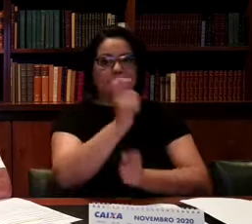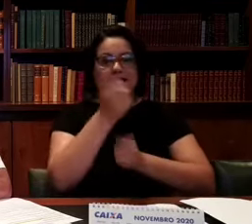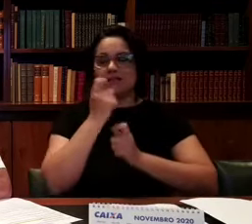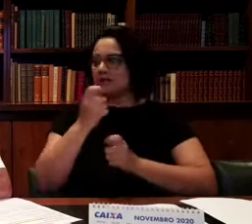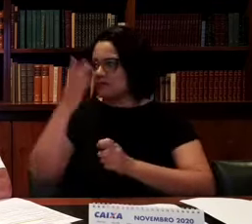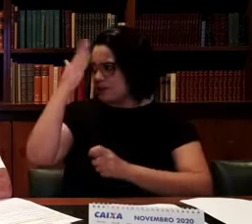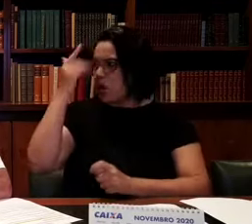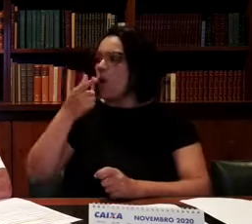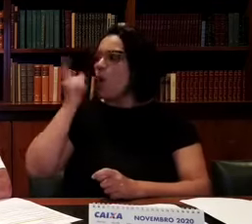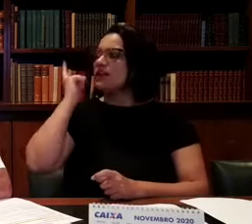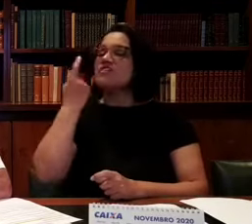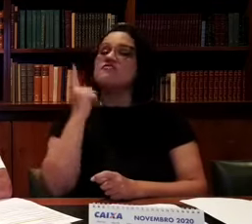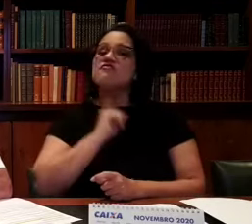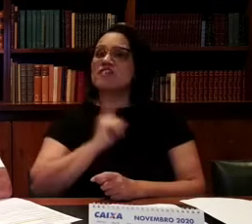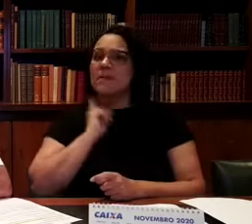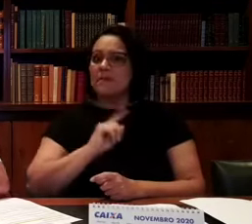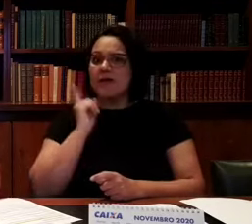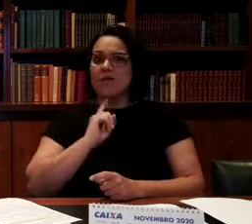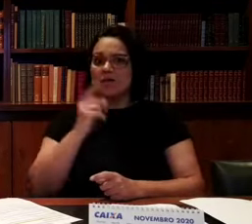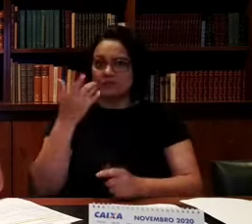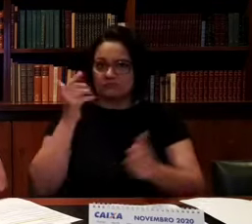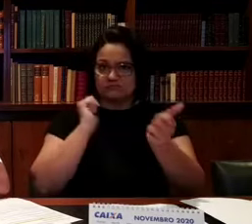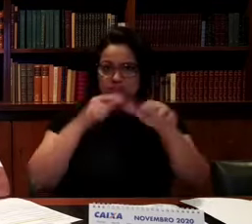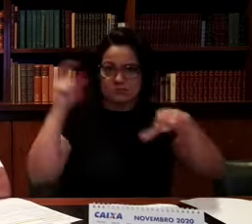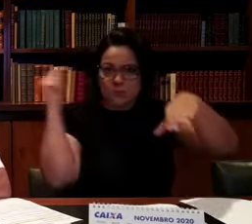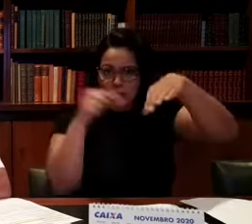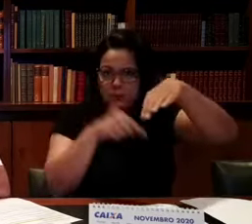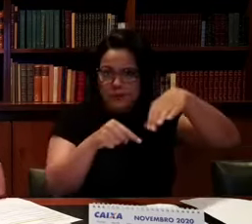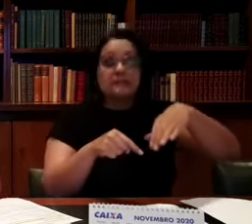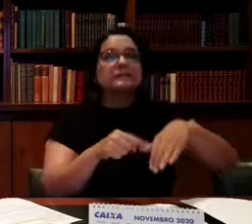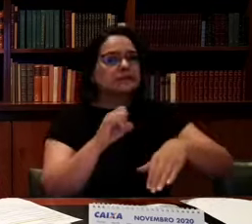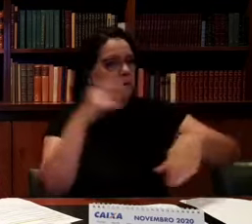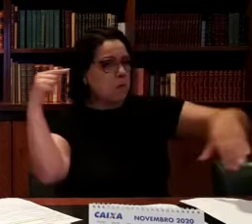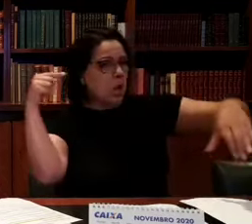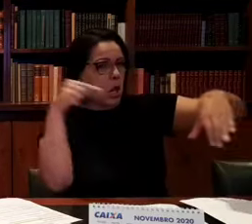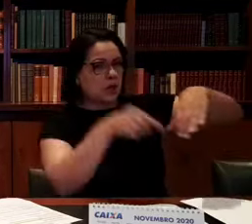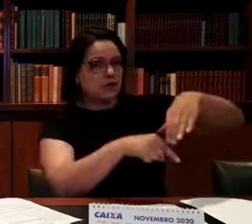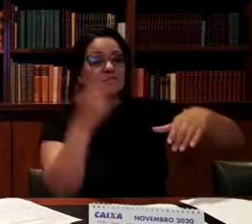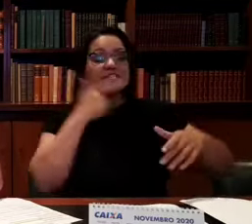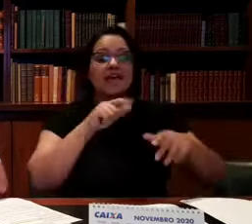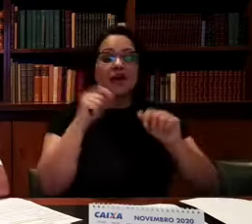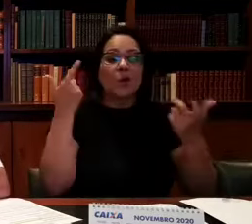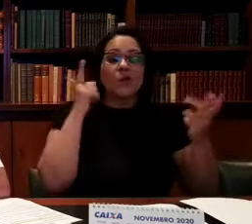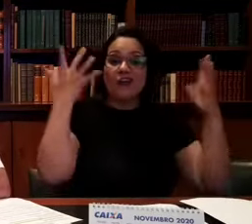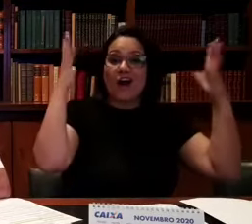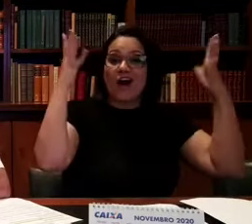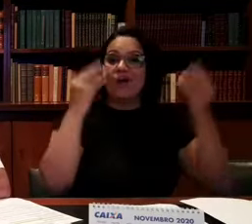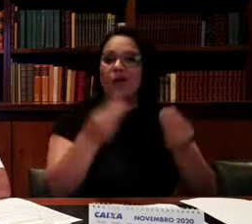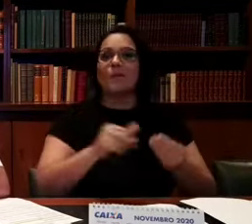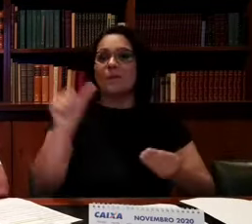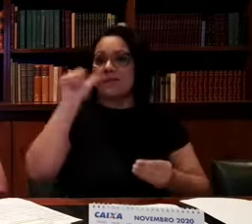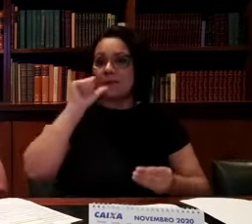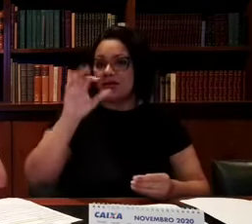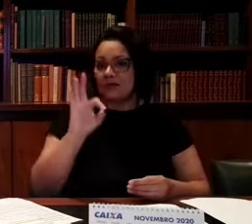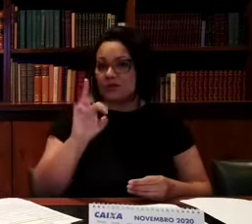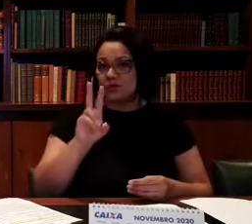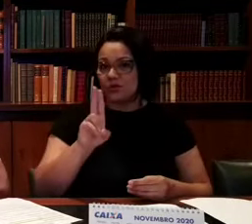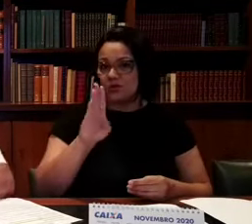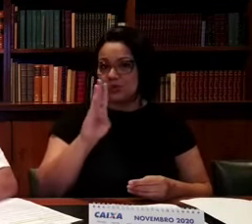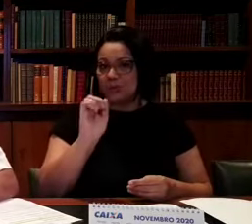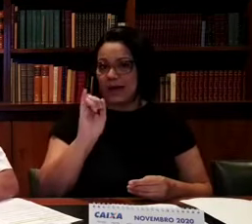o Flamengo é goleado baleado né então você comemorou com Tubaína e tê-la fez o mesmo com certeza